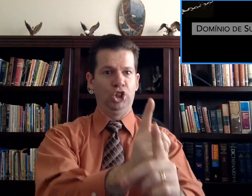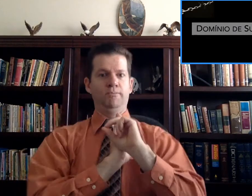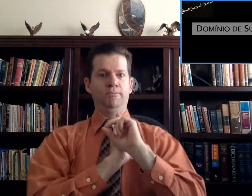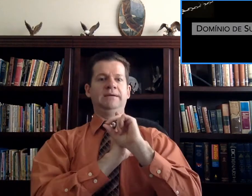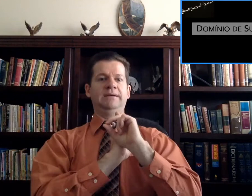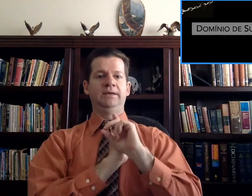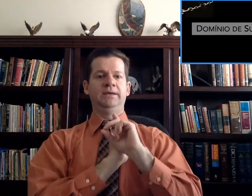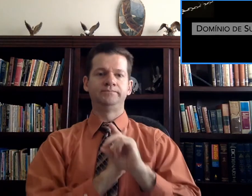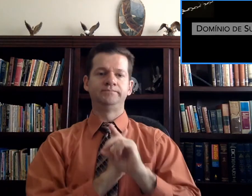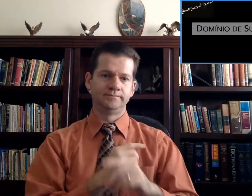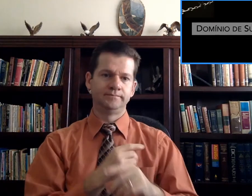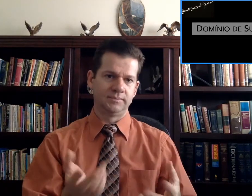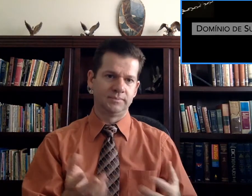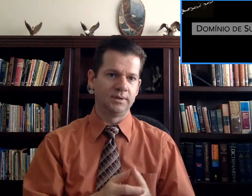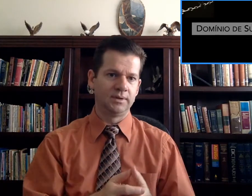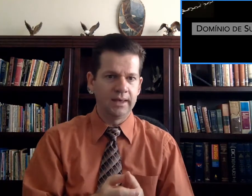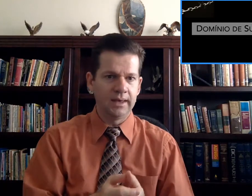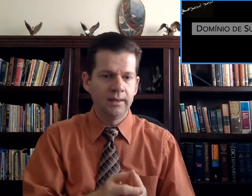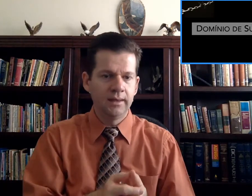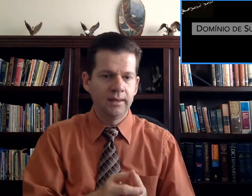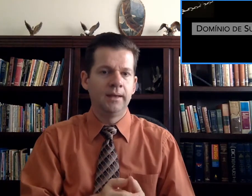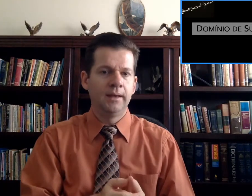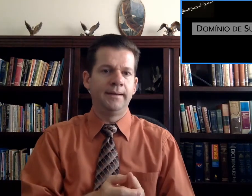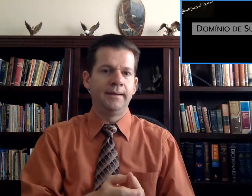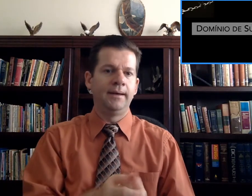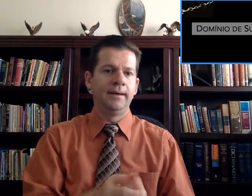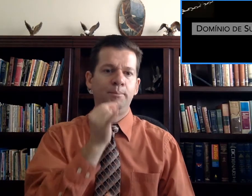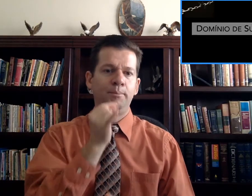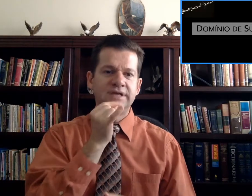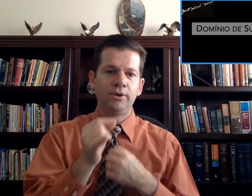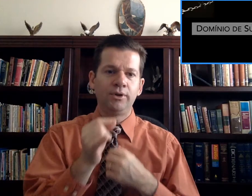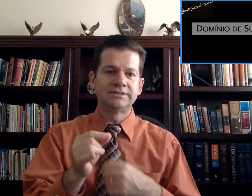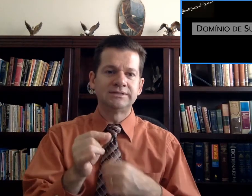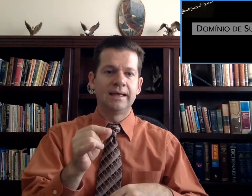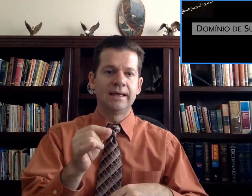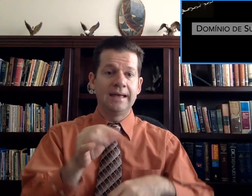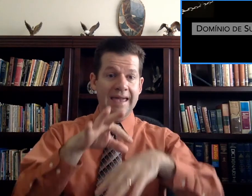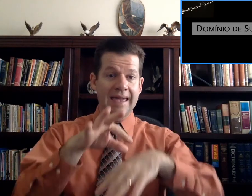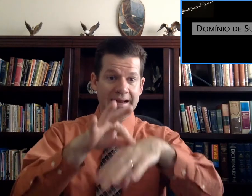domina a mim, ok? Por exemplo, nossa carne,